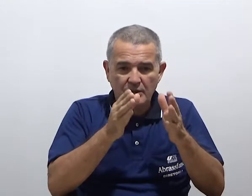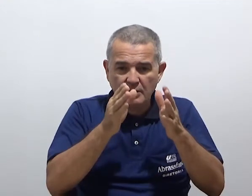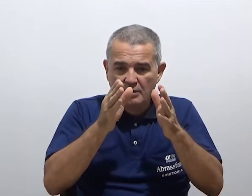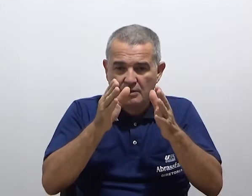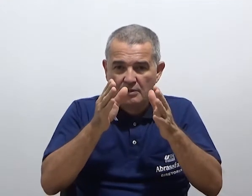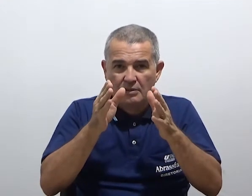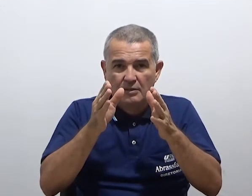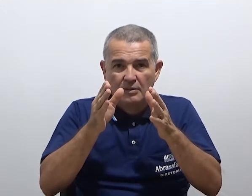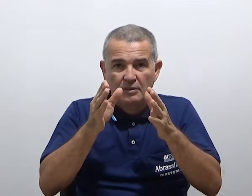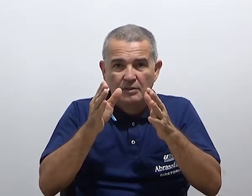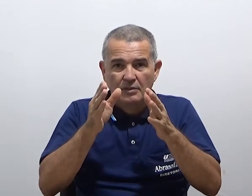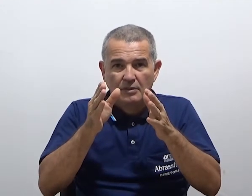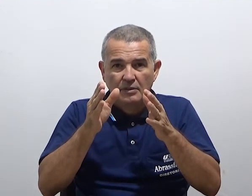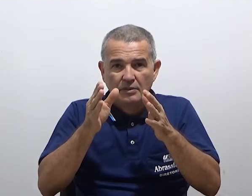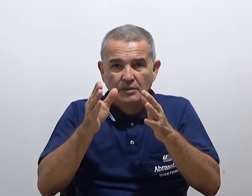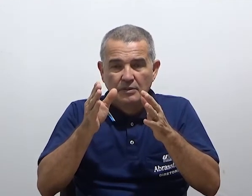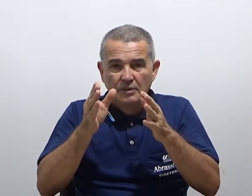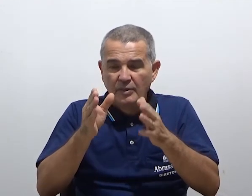Verde,